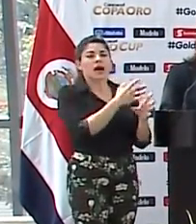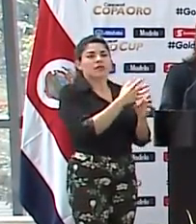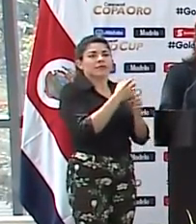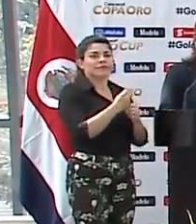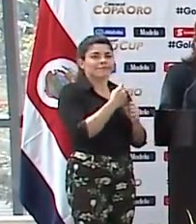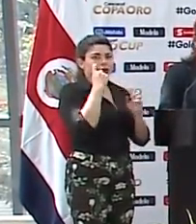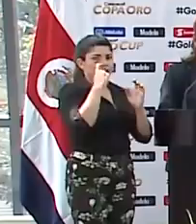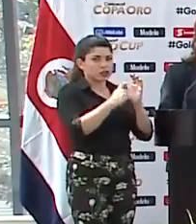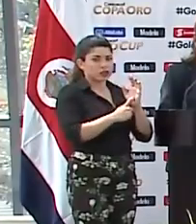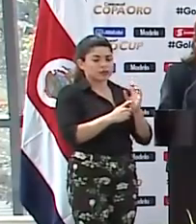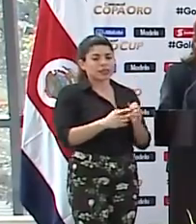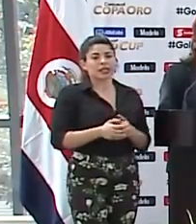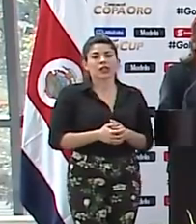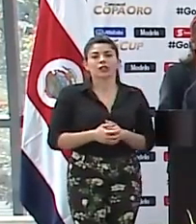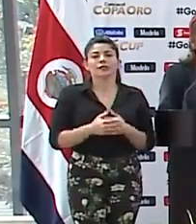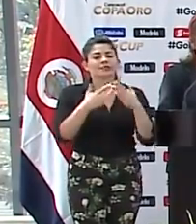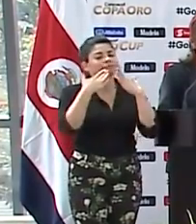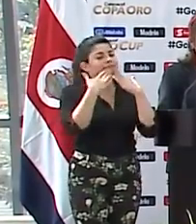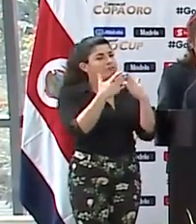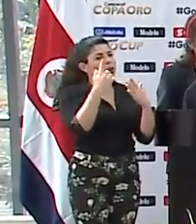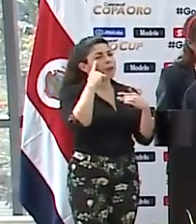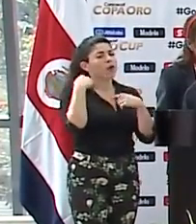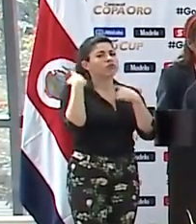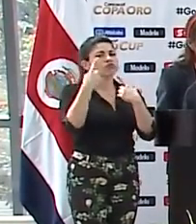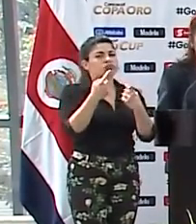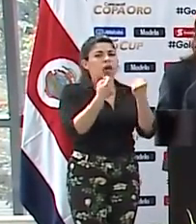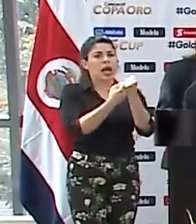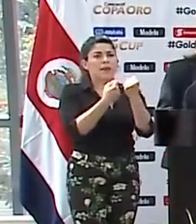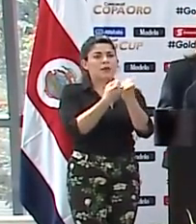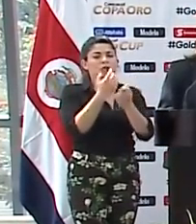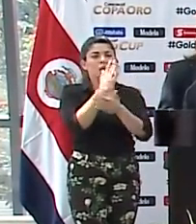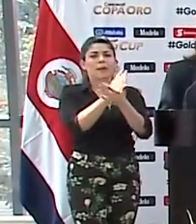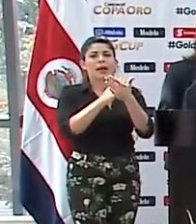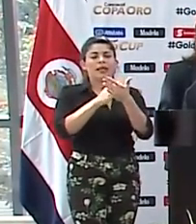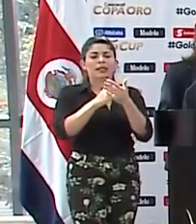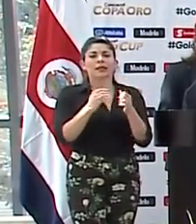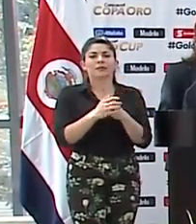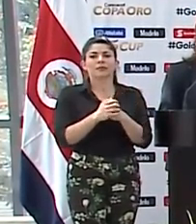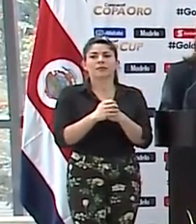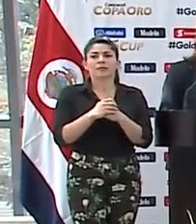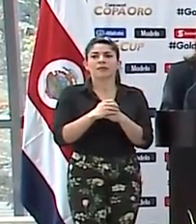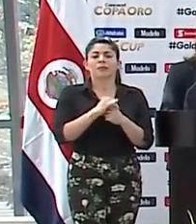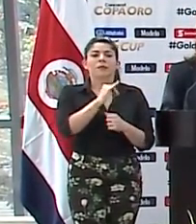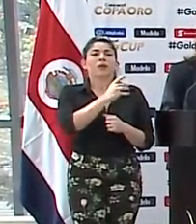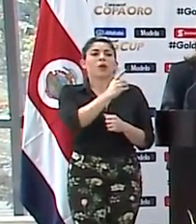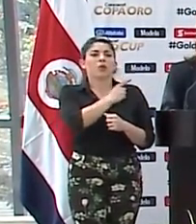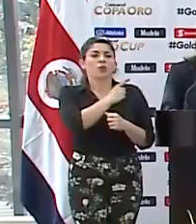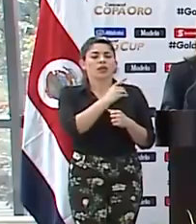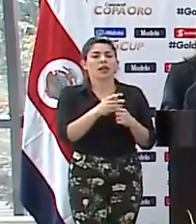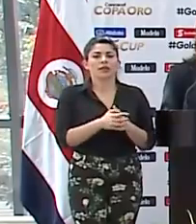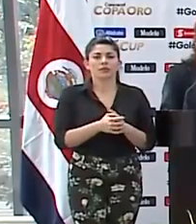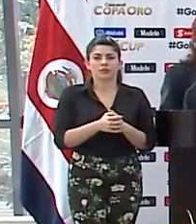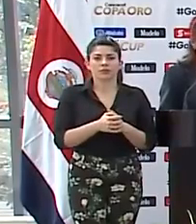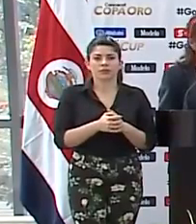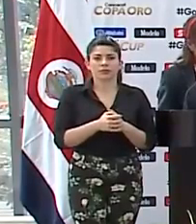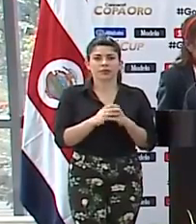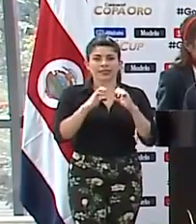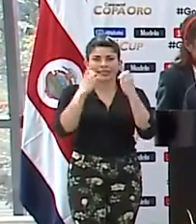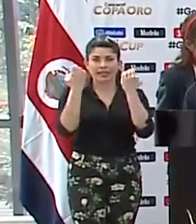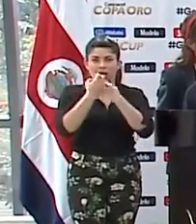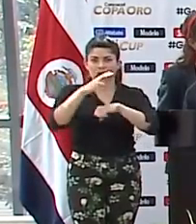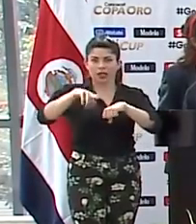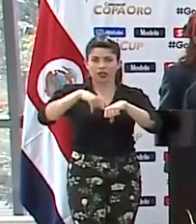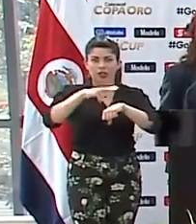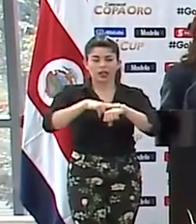este reconocimiento. Y en agradecimiento por todo el apoyo por parte de la Junta Directiva del Estadio